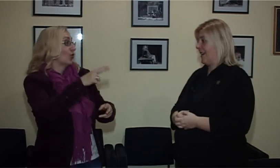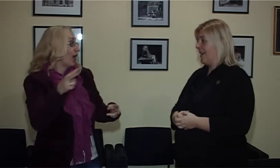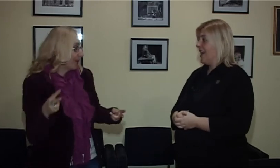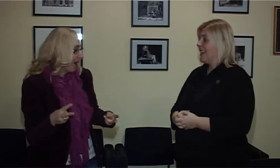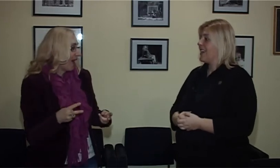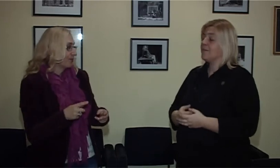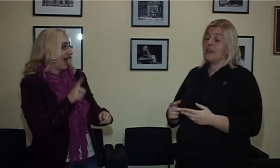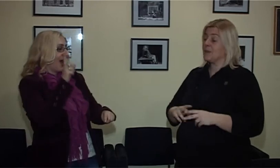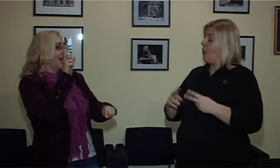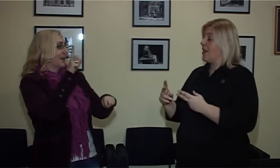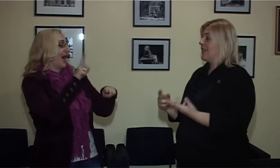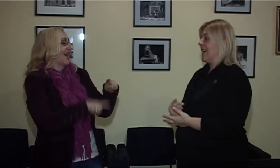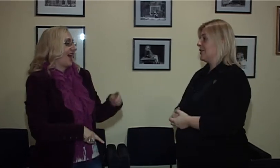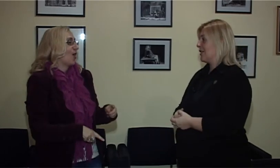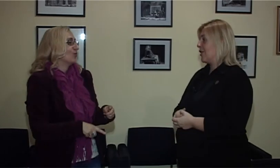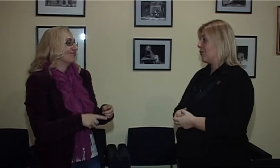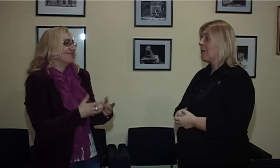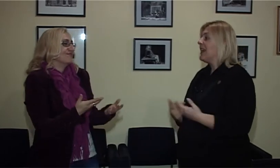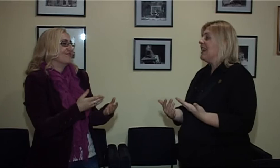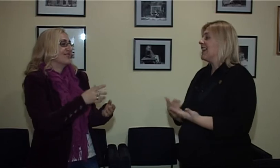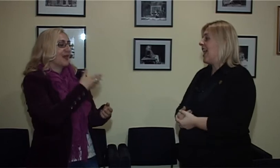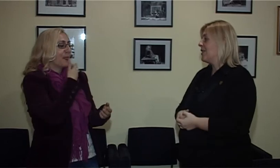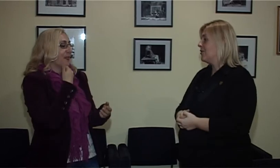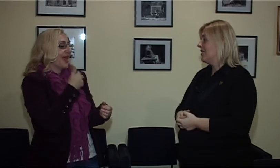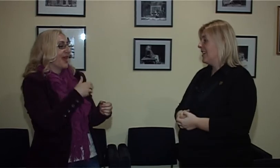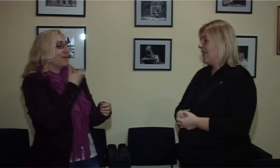koja je ispoljavana jednostavno na drugima